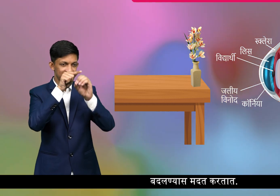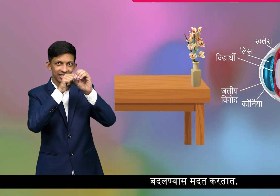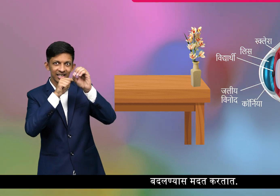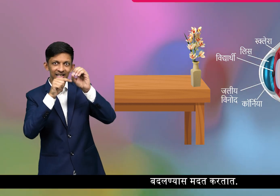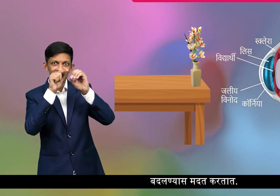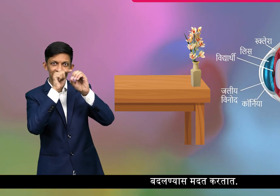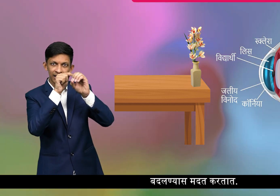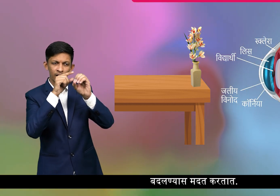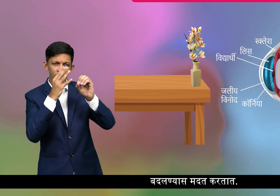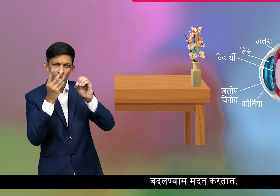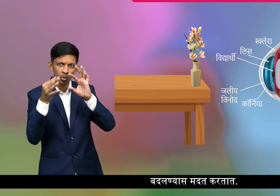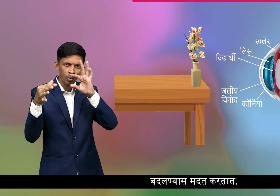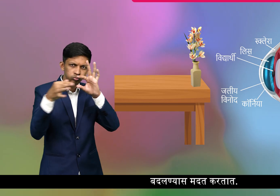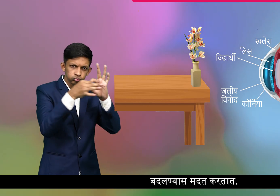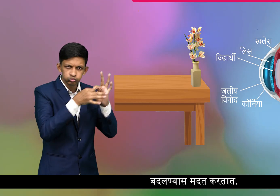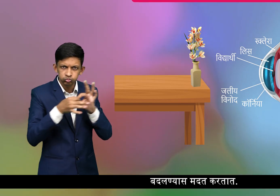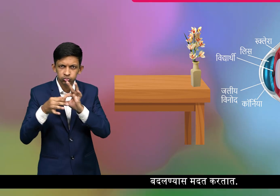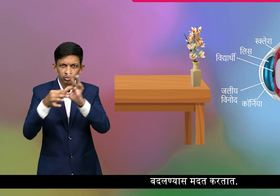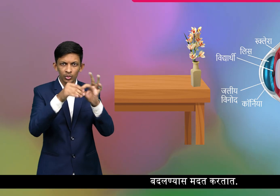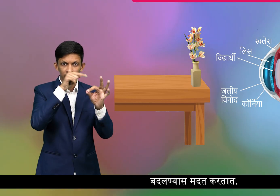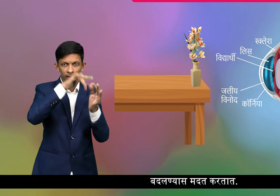बदलण्यास मदत करतात.